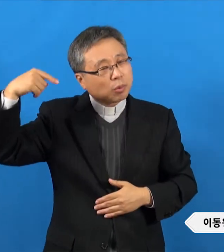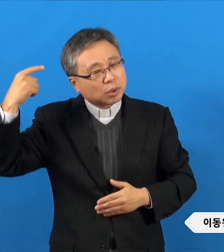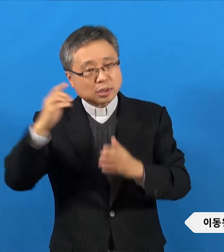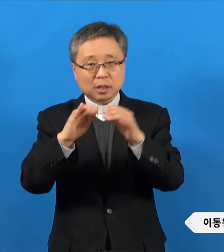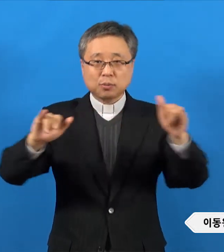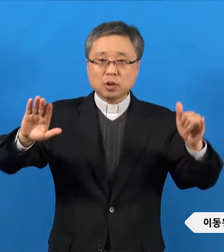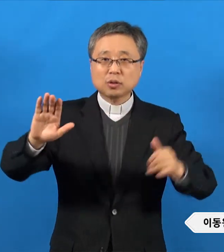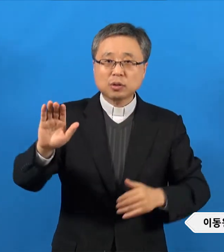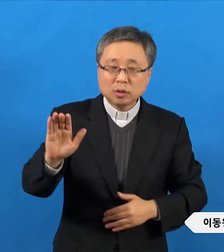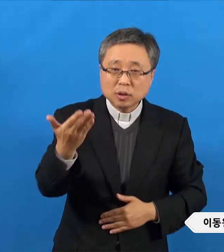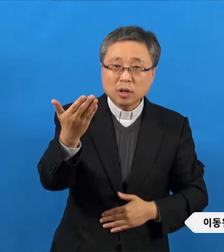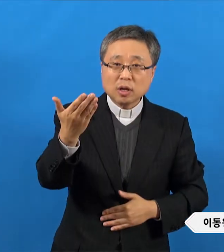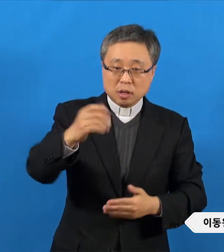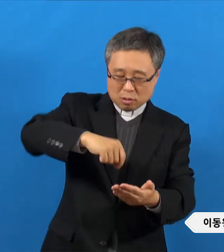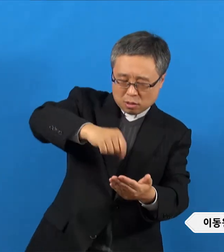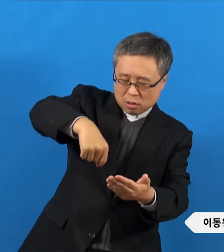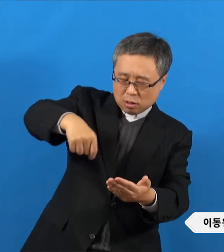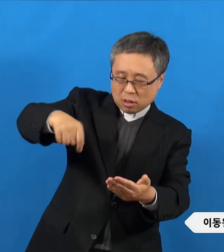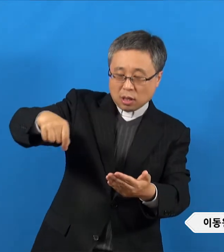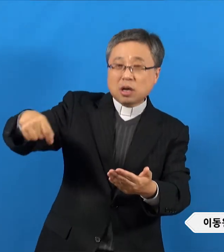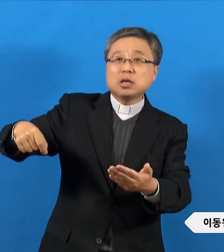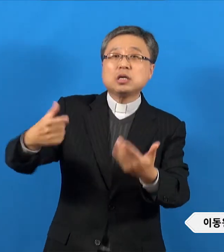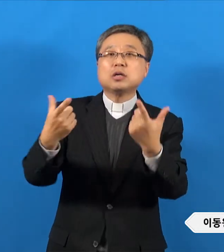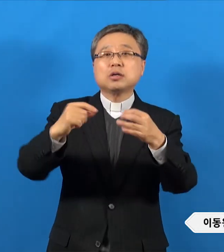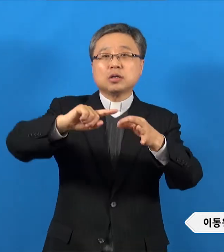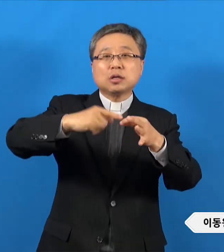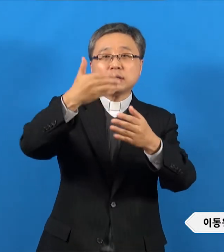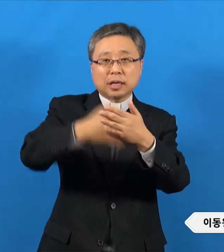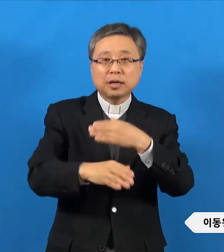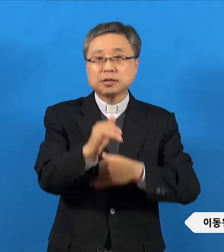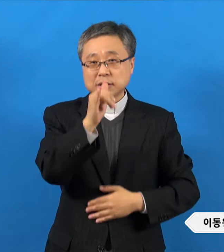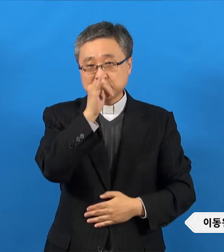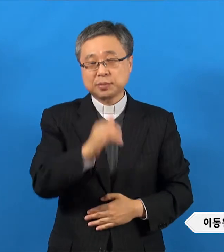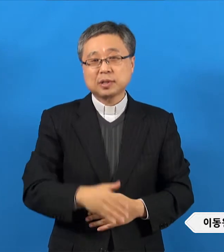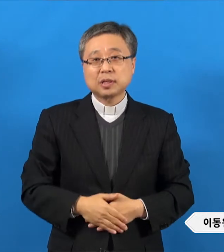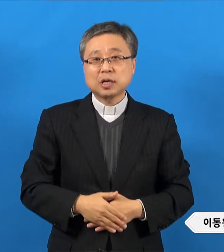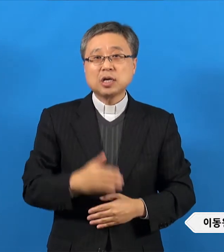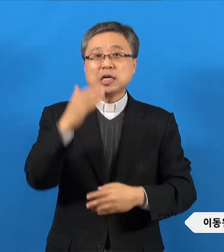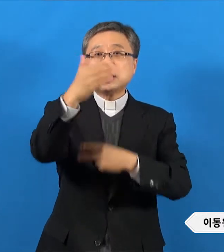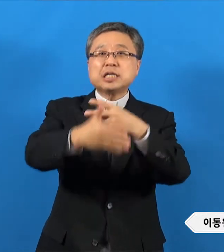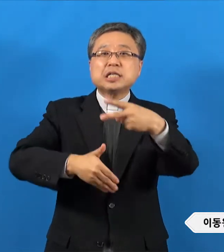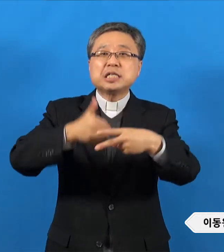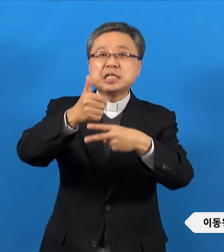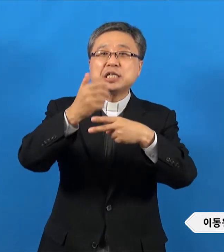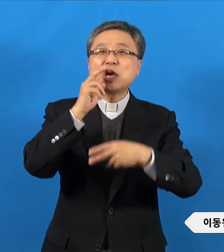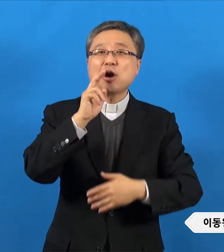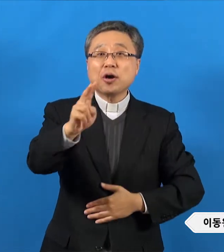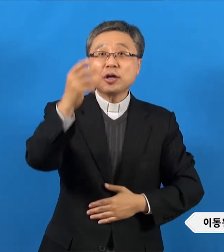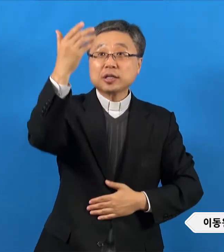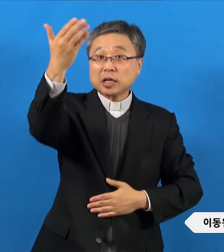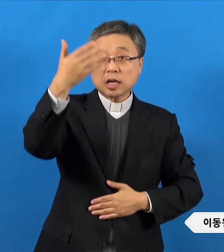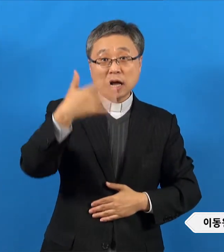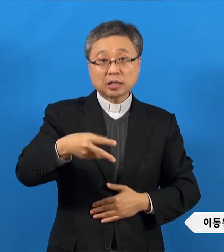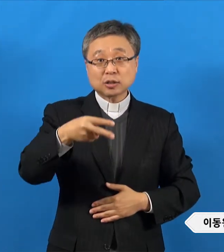그가 휘날린 메모지에는 이런 글이 남겨져 있습니다. 신이여, 당신은 아직도